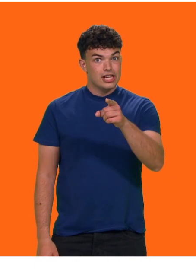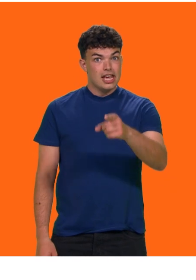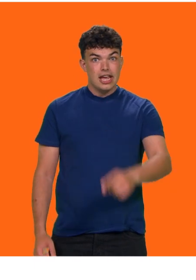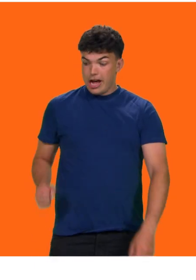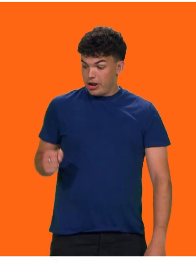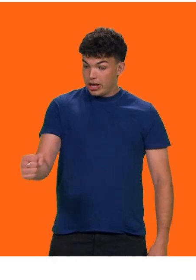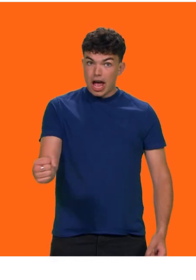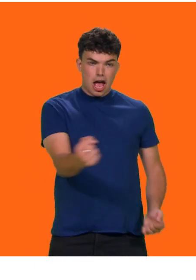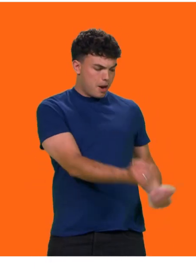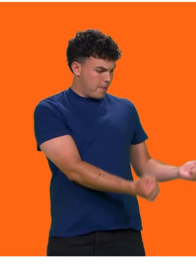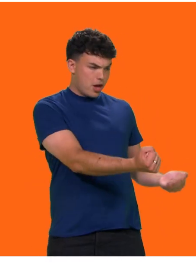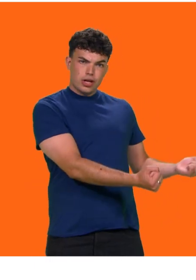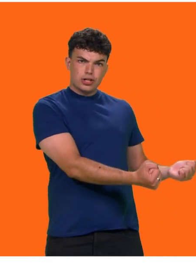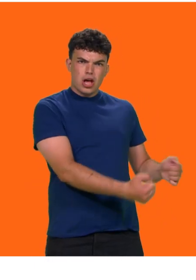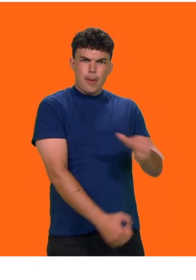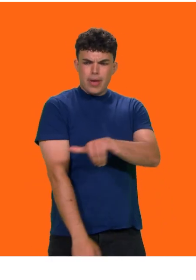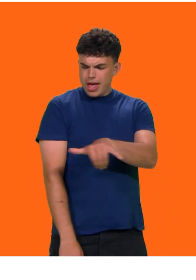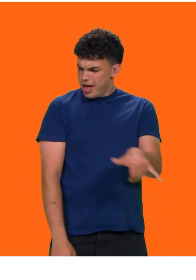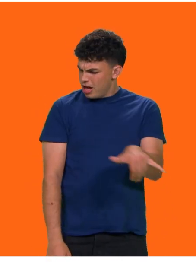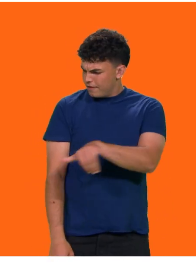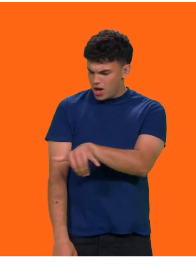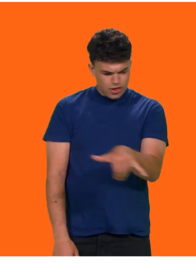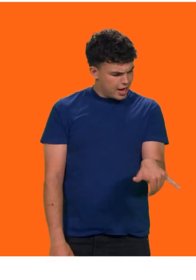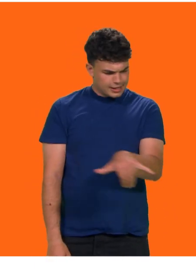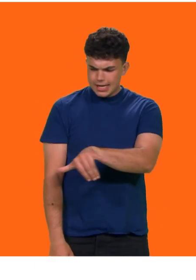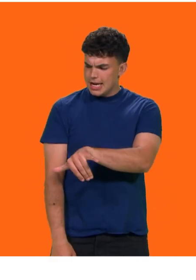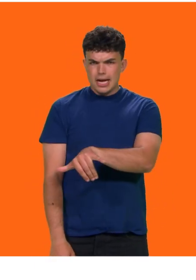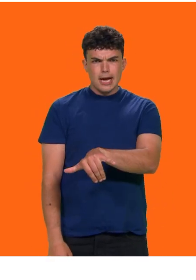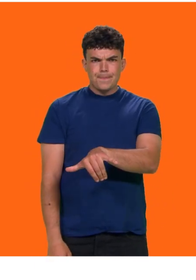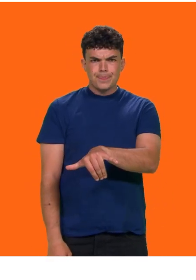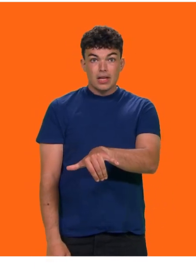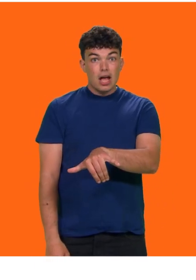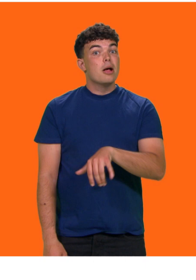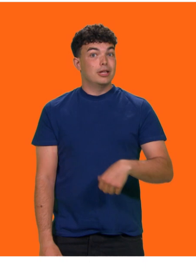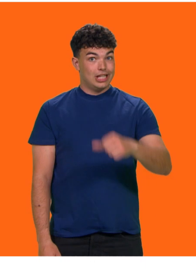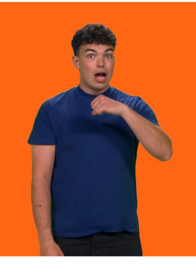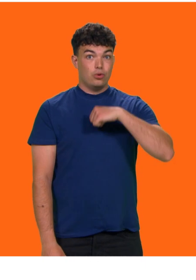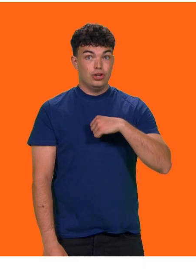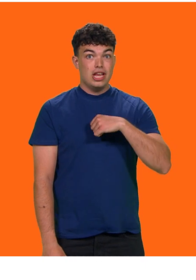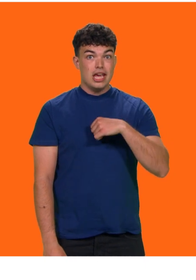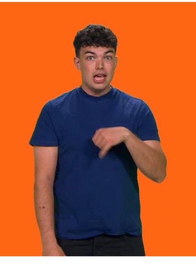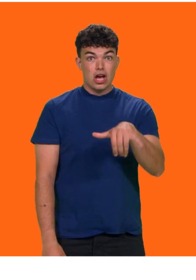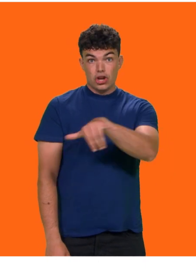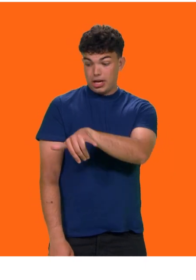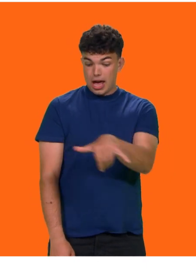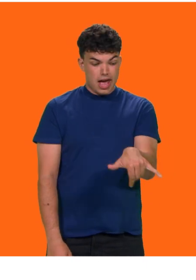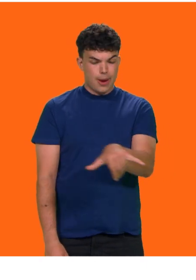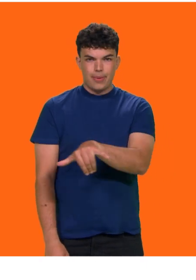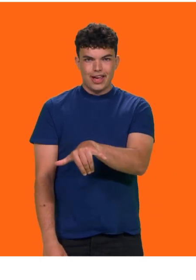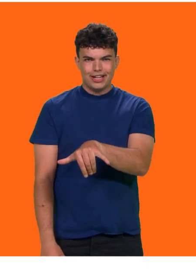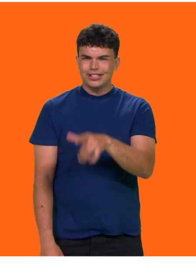Petai ti yn gerbyd, beth fydde ti? Petaw ni